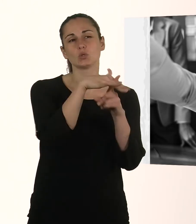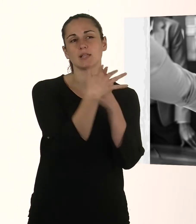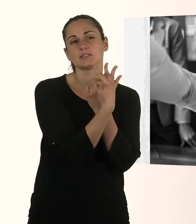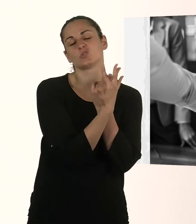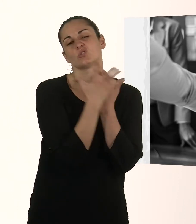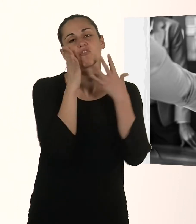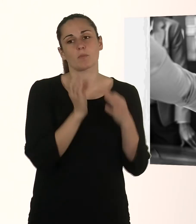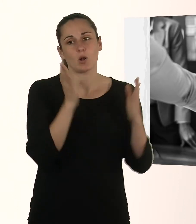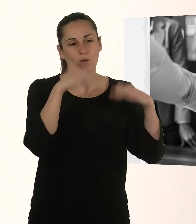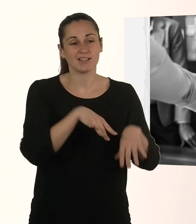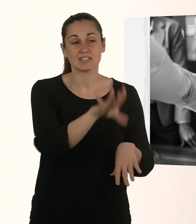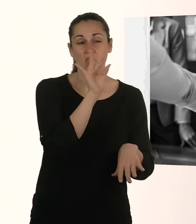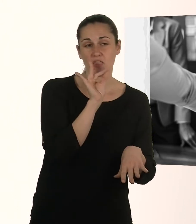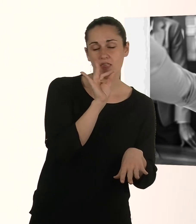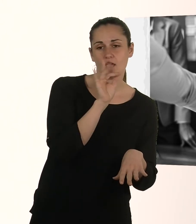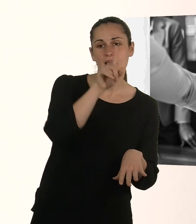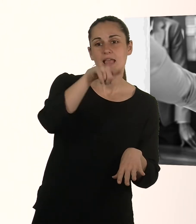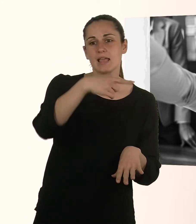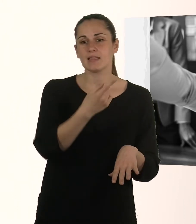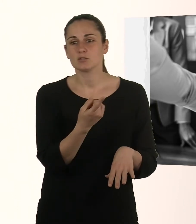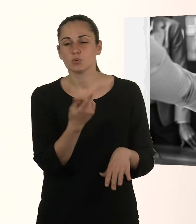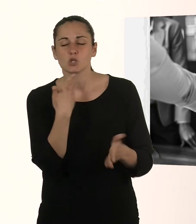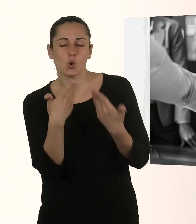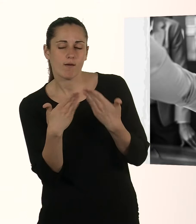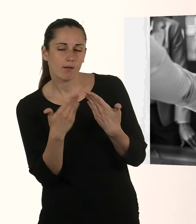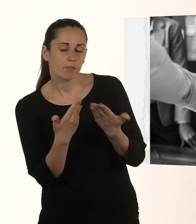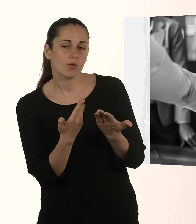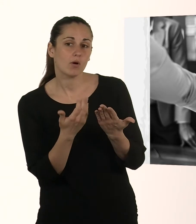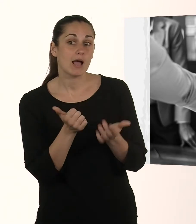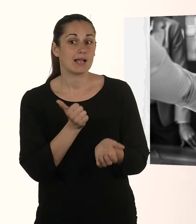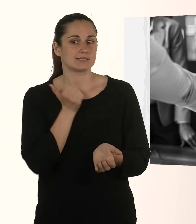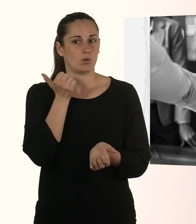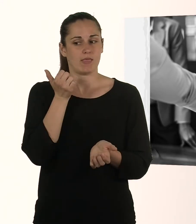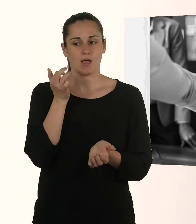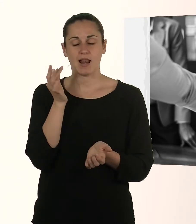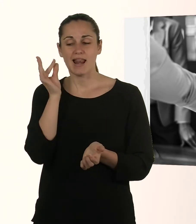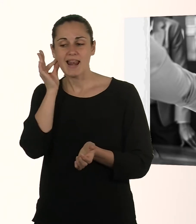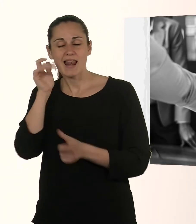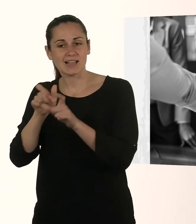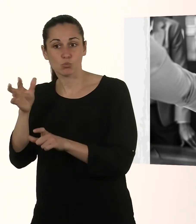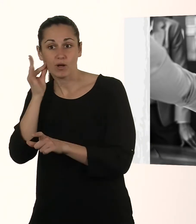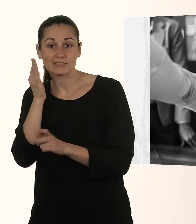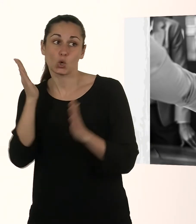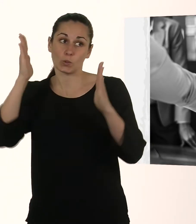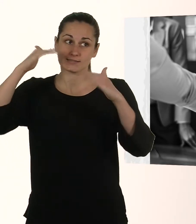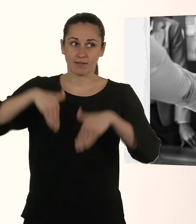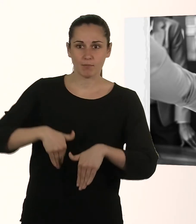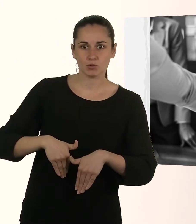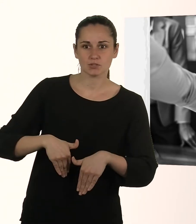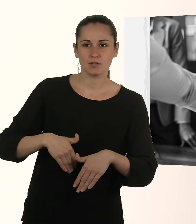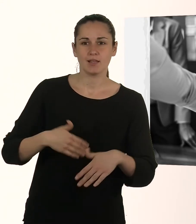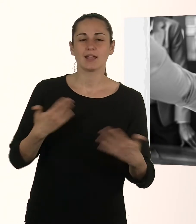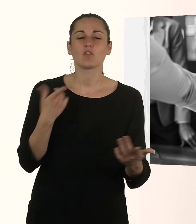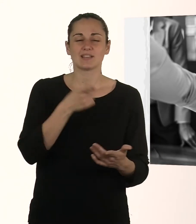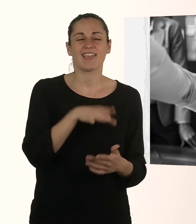cosa, pero después en el contexto informal donde por casualidad las mujeres va y resulta que ya no estábamos presentes, ahí es donde se